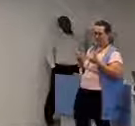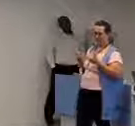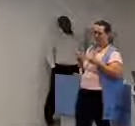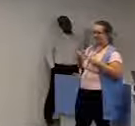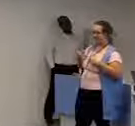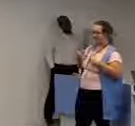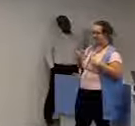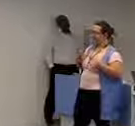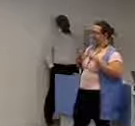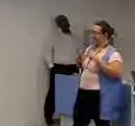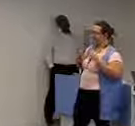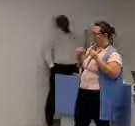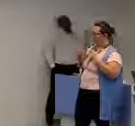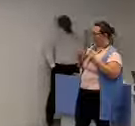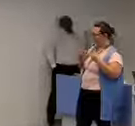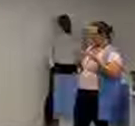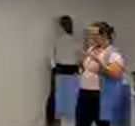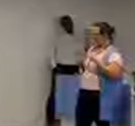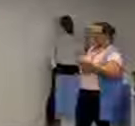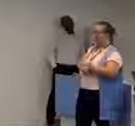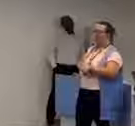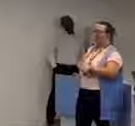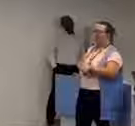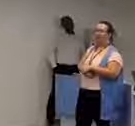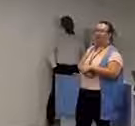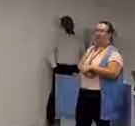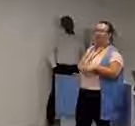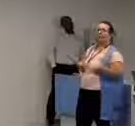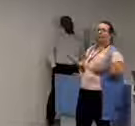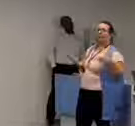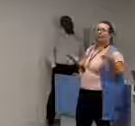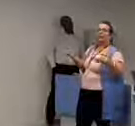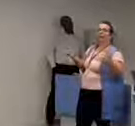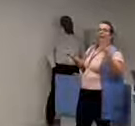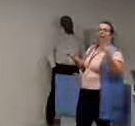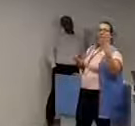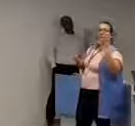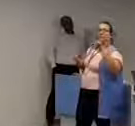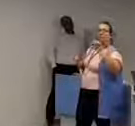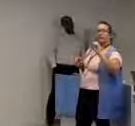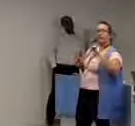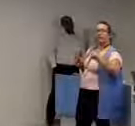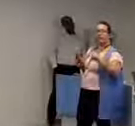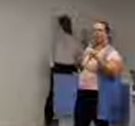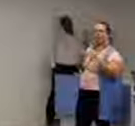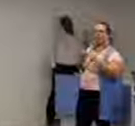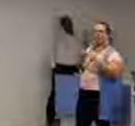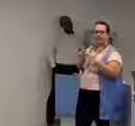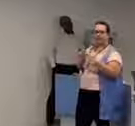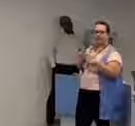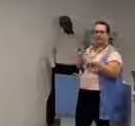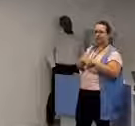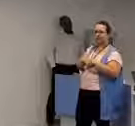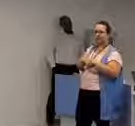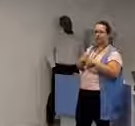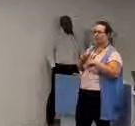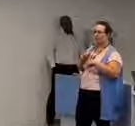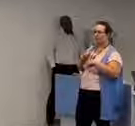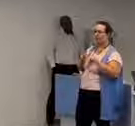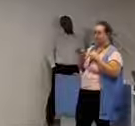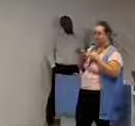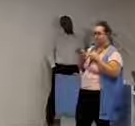uma evolução muito grande, tá certo? Qual é a evolução 4.0 para ferramentarias? São os